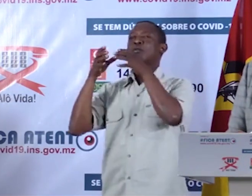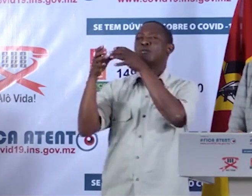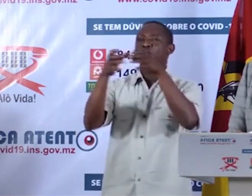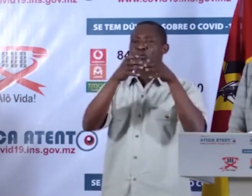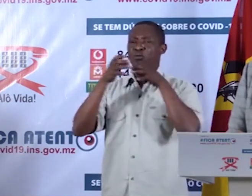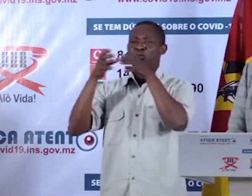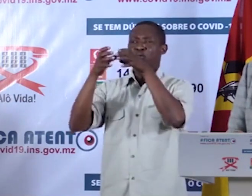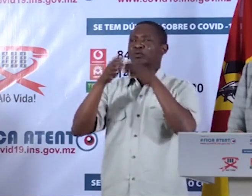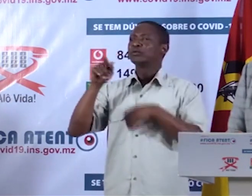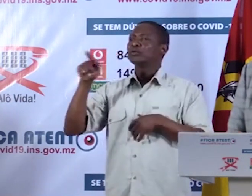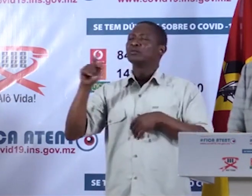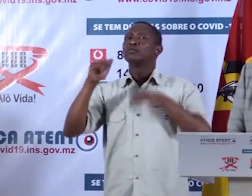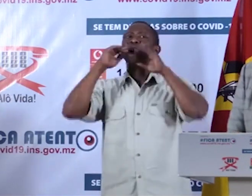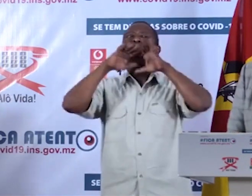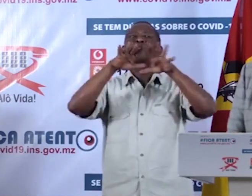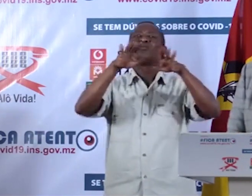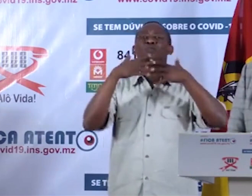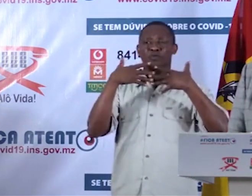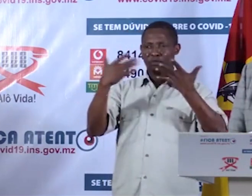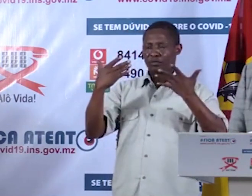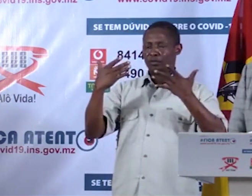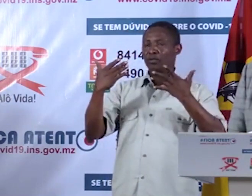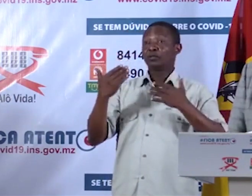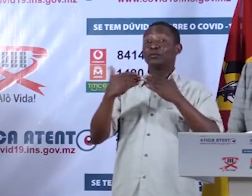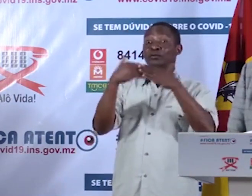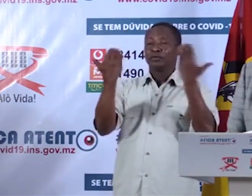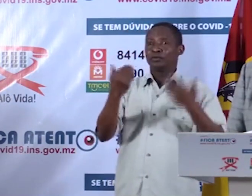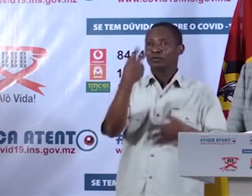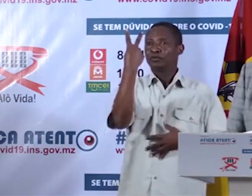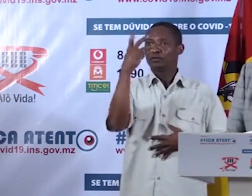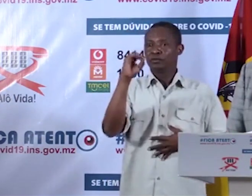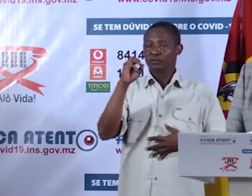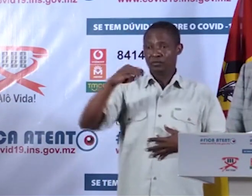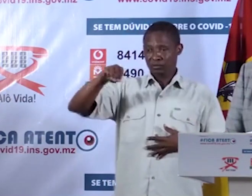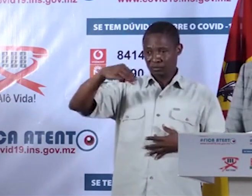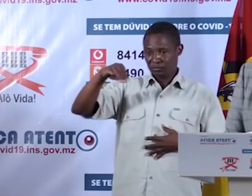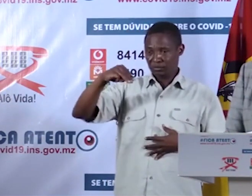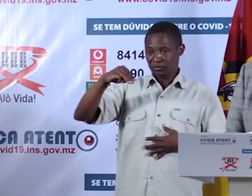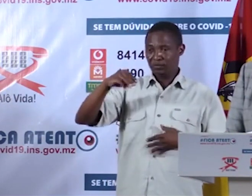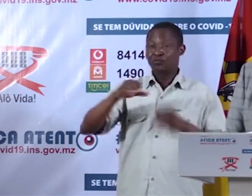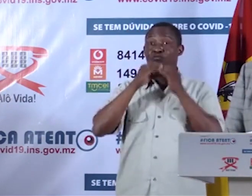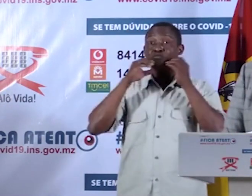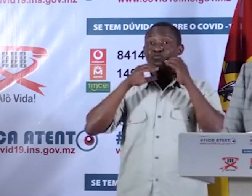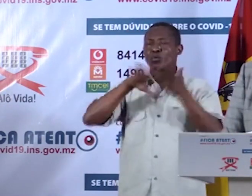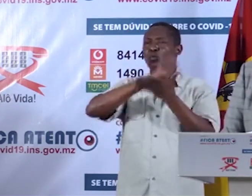indica que, até 20 de maio de 2020, no nosso país tinham sido testados